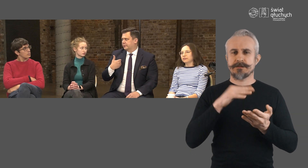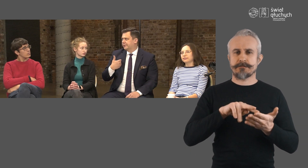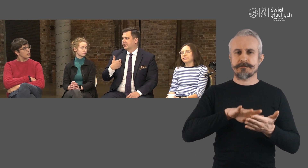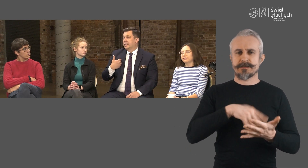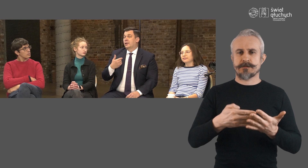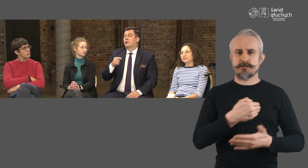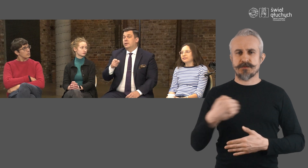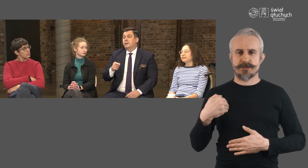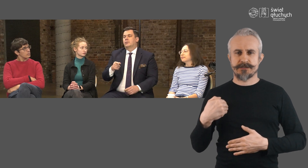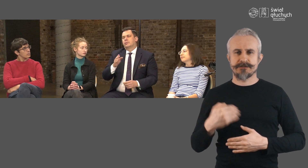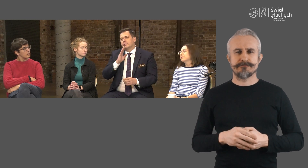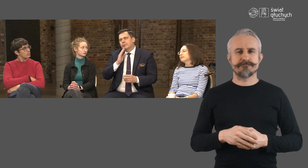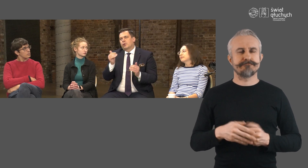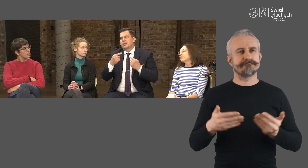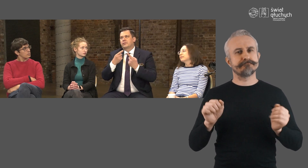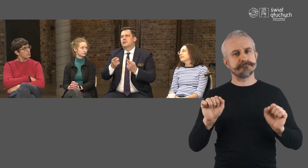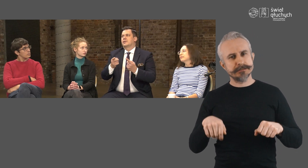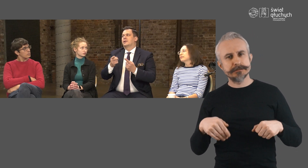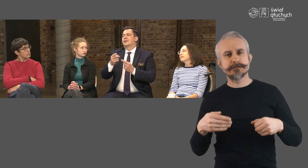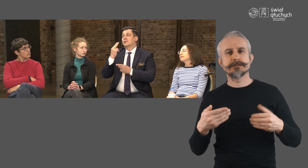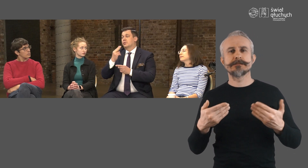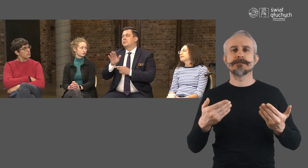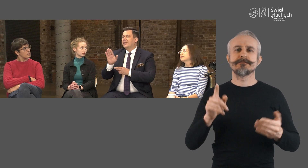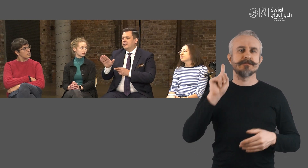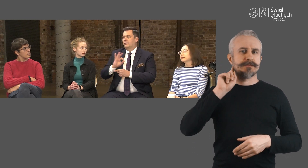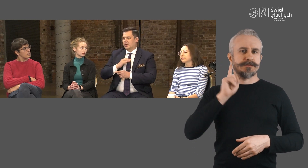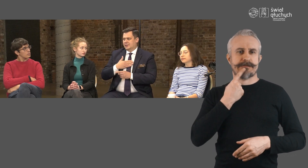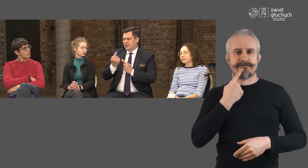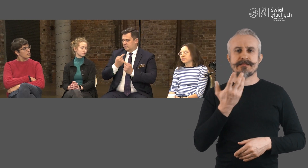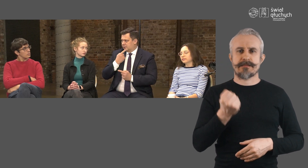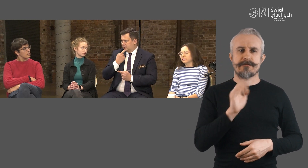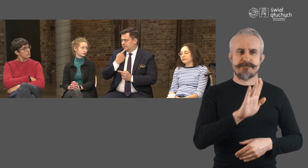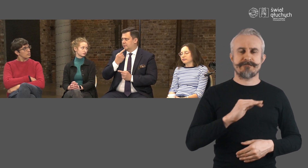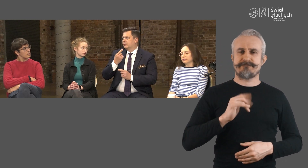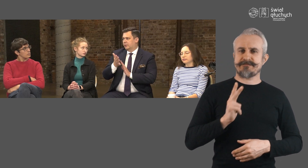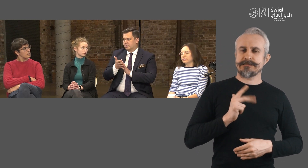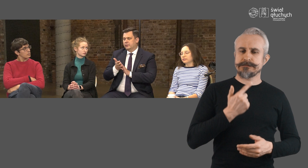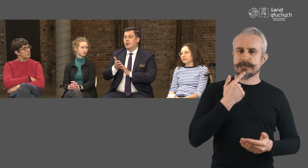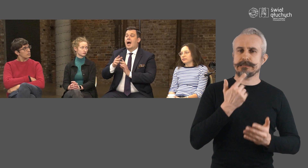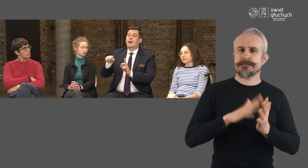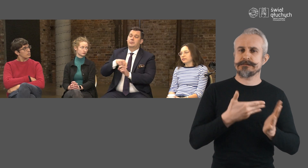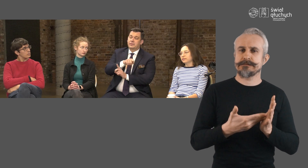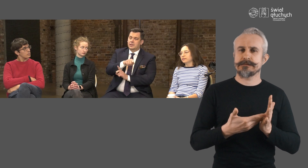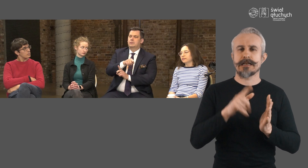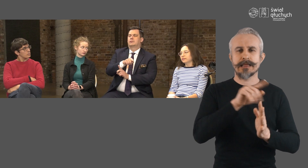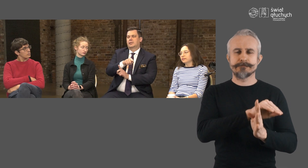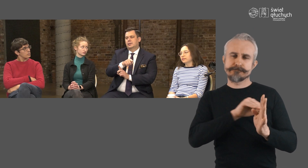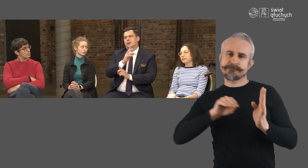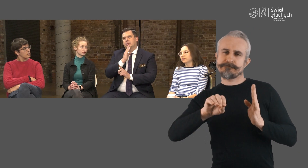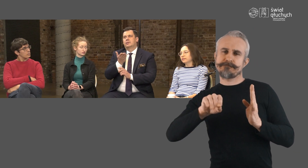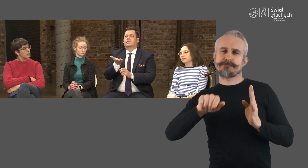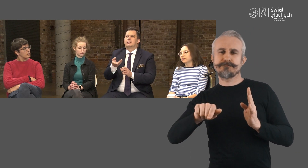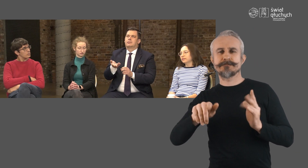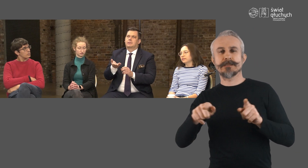polskiego. Nie? No i można powiedzieć, że niesłyszący mieli własny język migowy, ale powstał